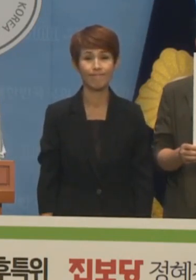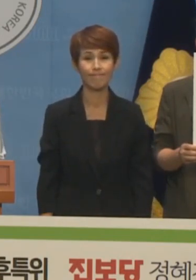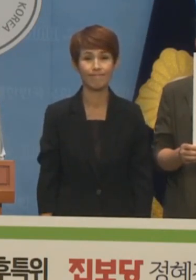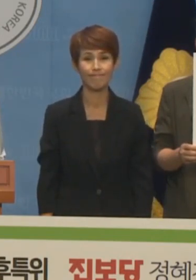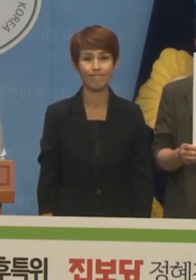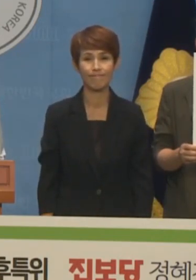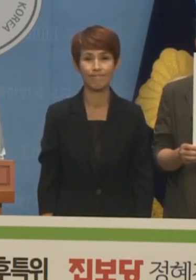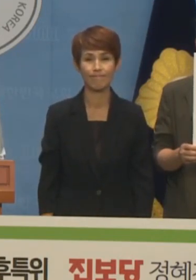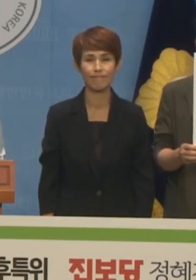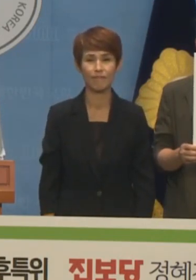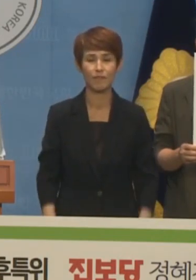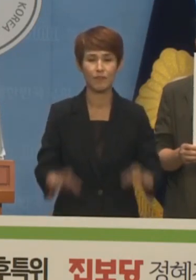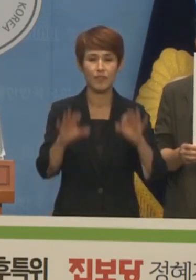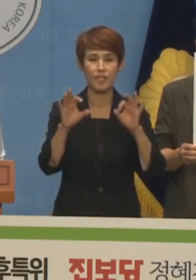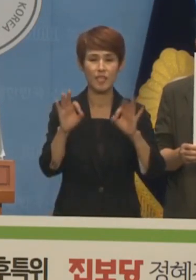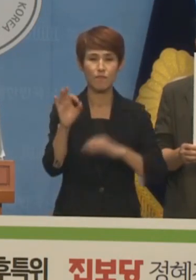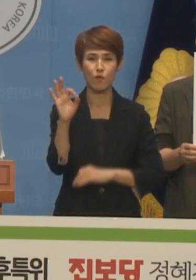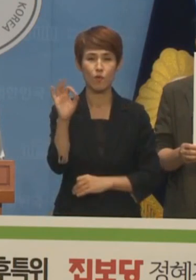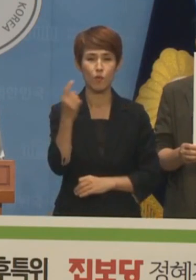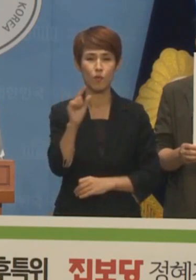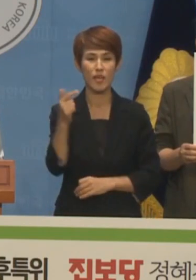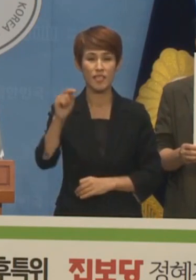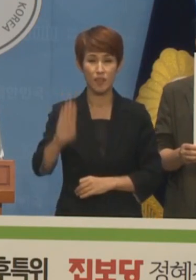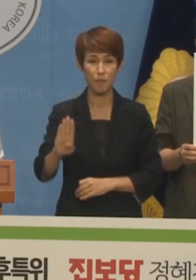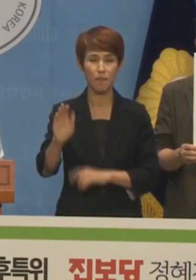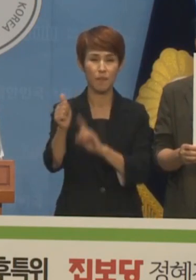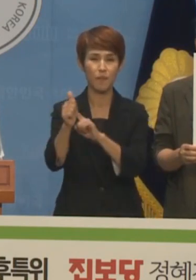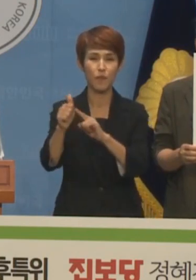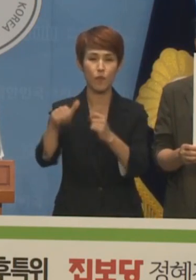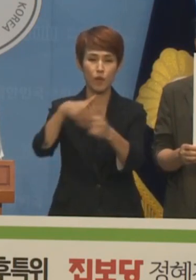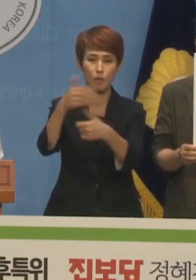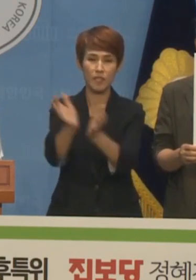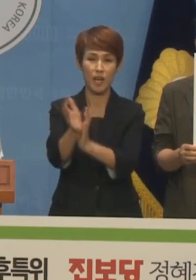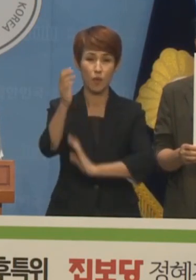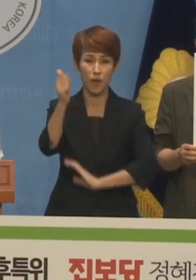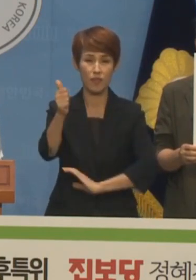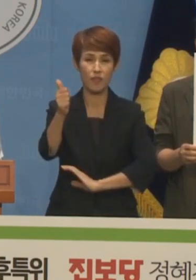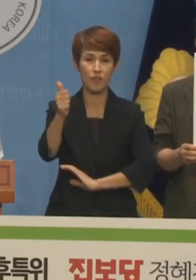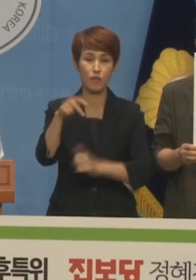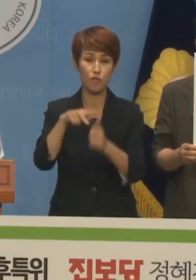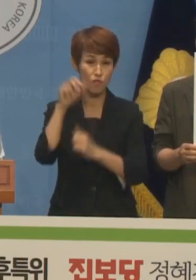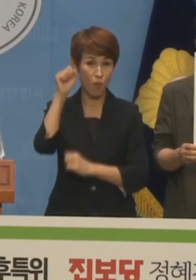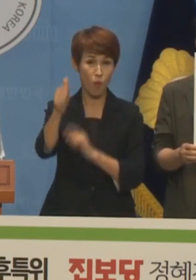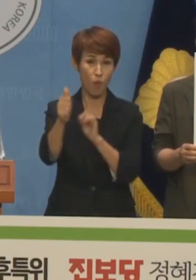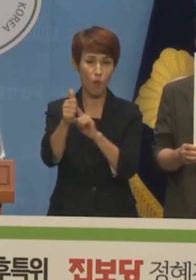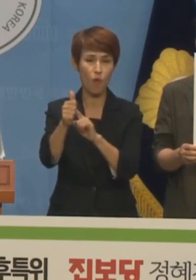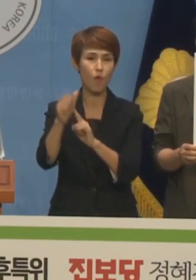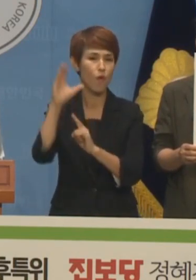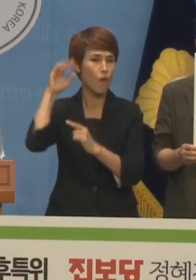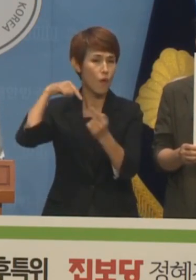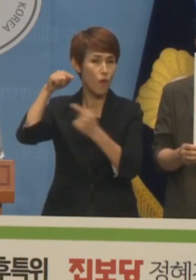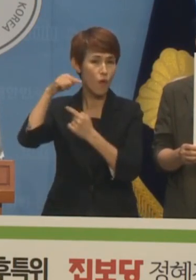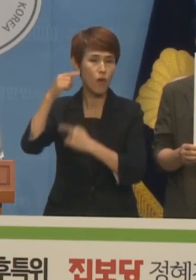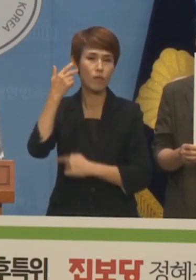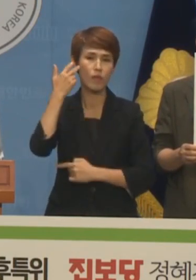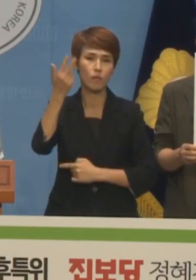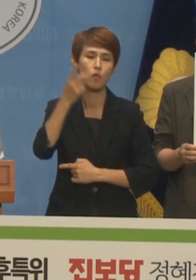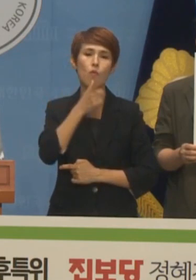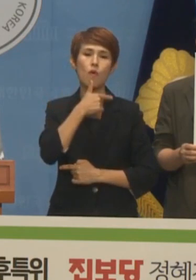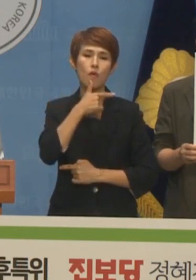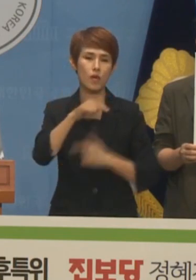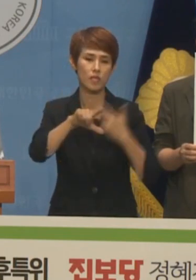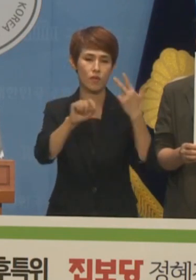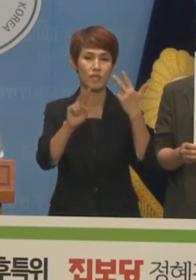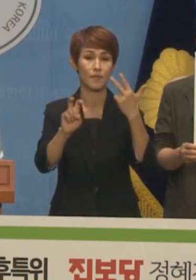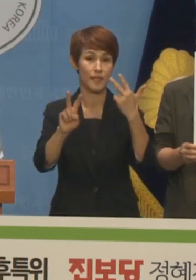예, 김한섭 환경부 장관 후보자 인사청문회가 다음 주 월요일 22일로 예정되어